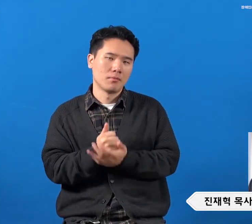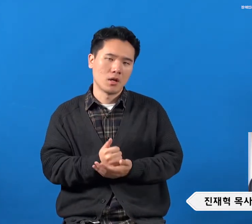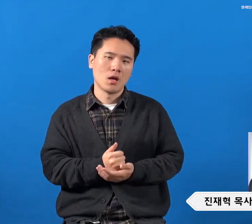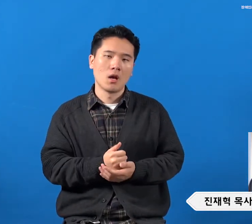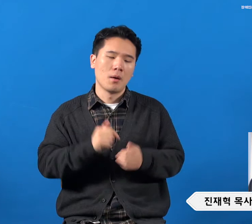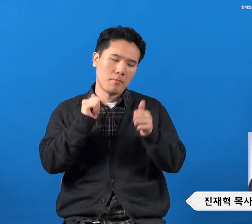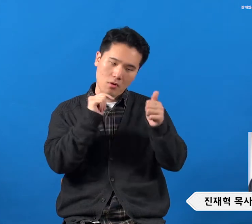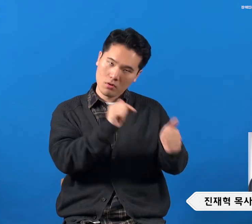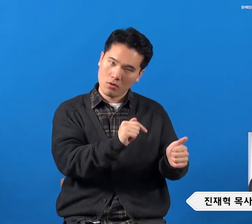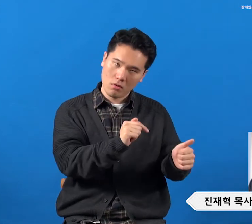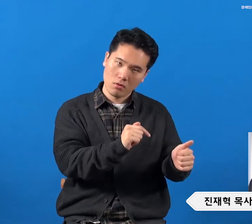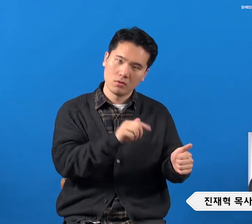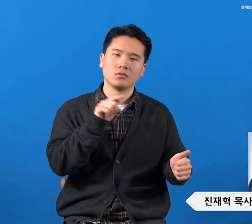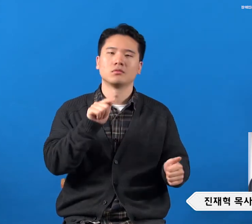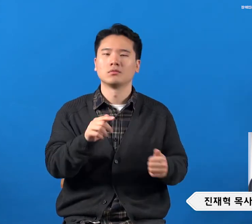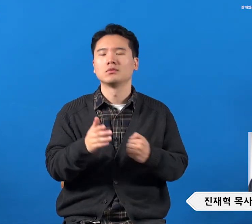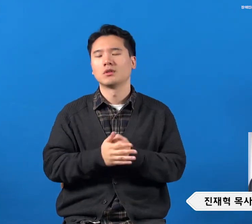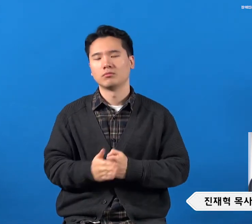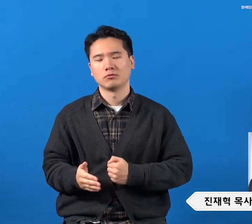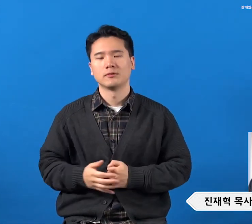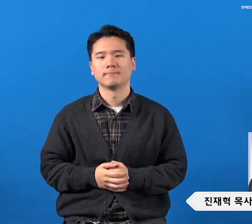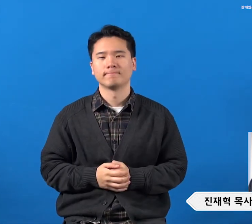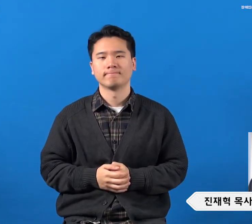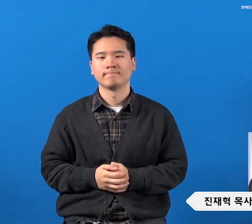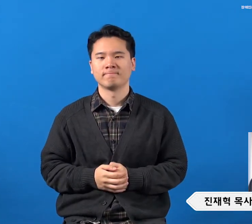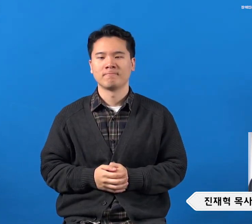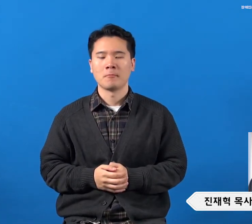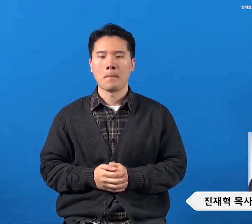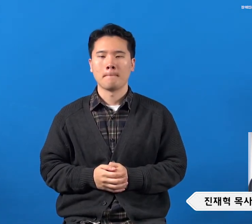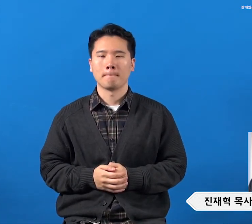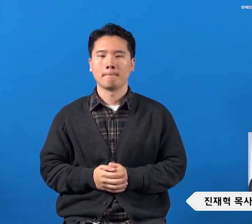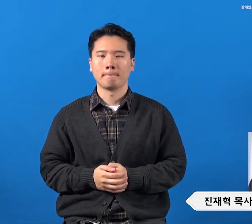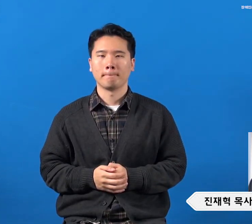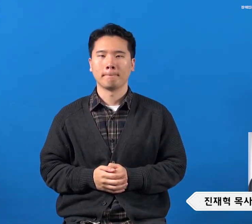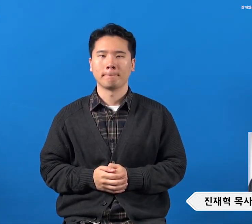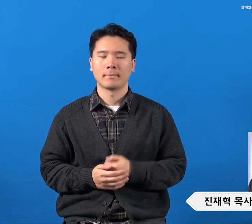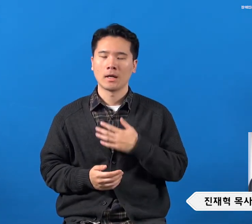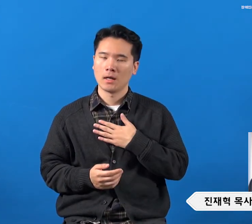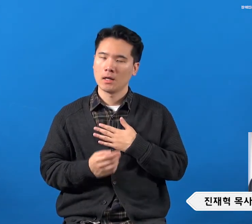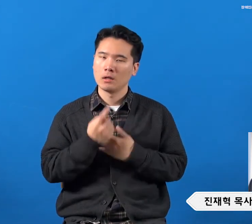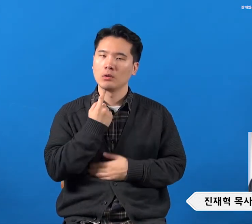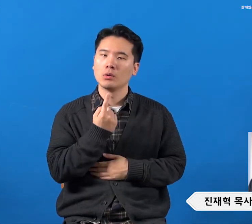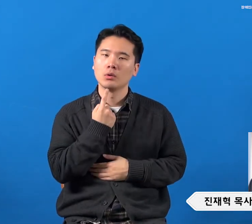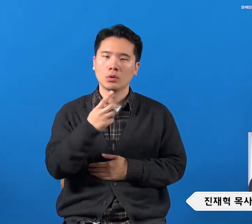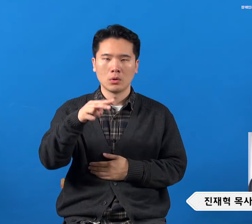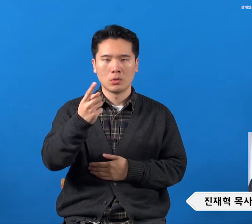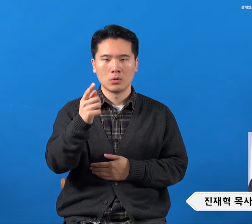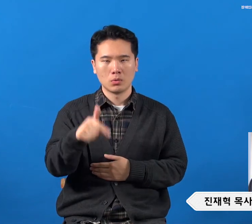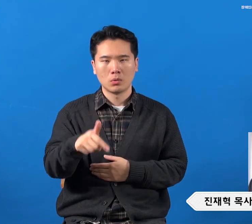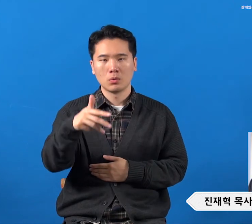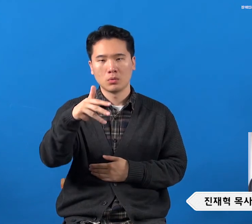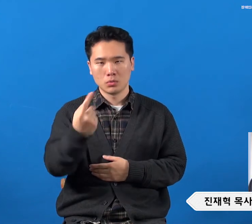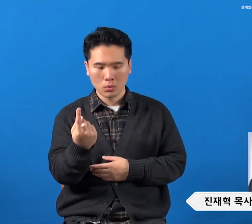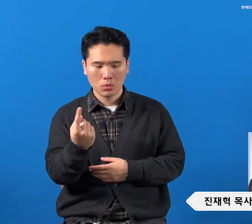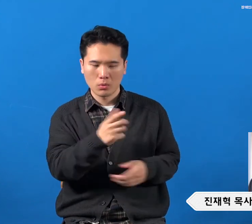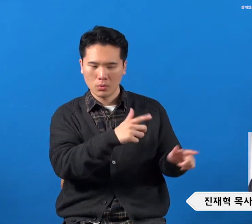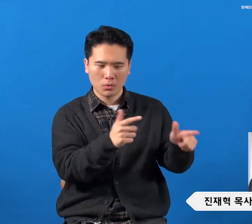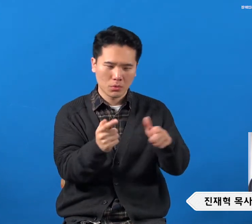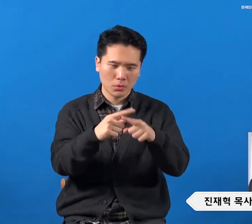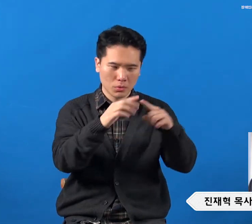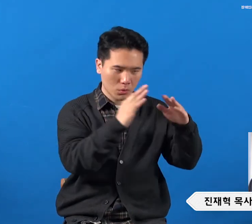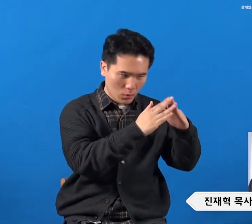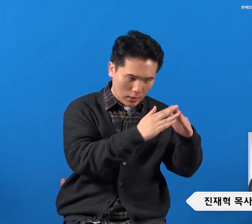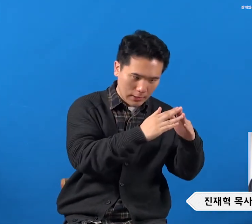그 말씀 때문인 것을 봅니다. 제가 속초의 여러 교회의 사역들을